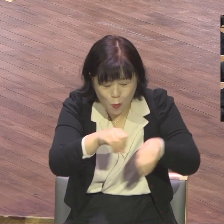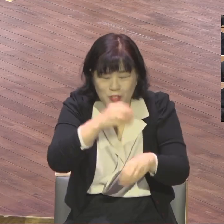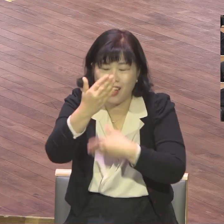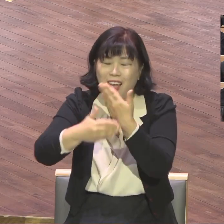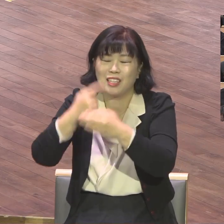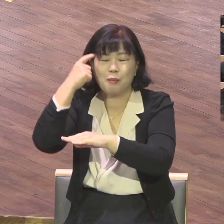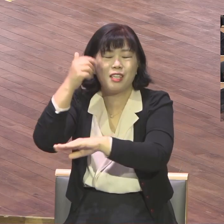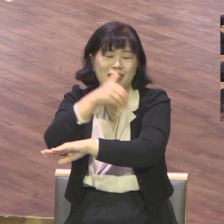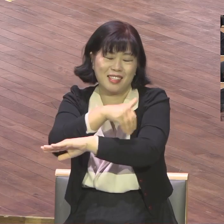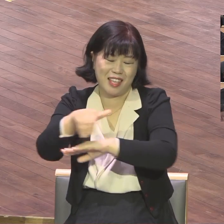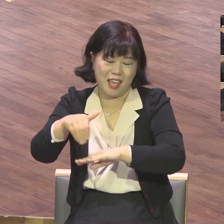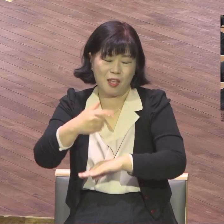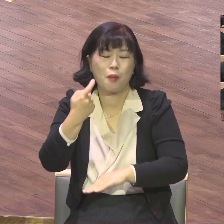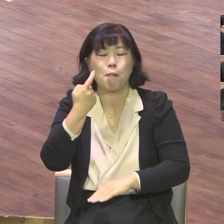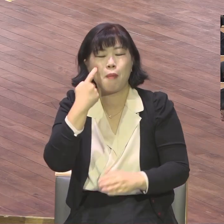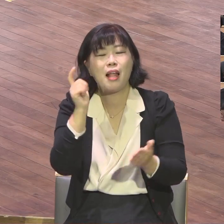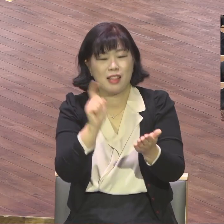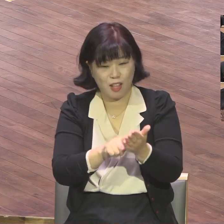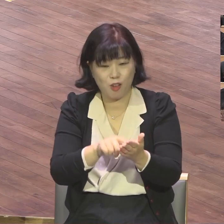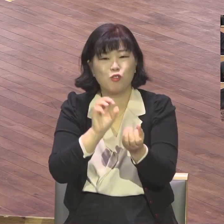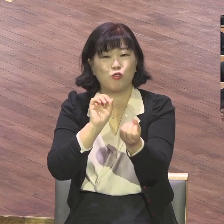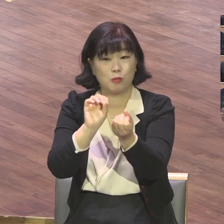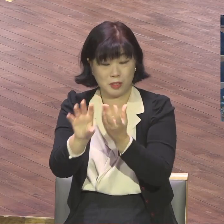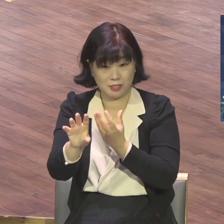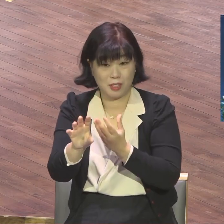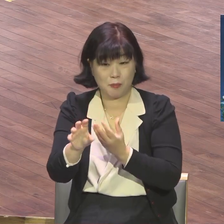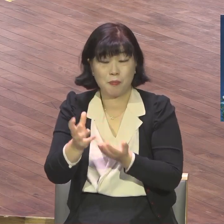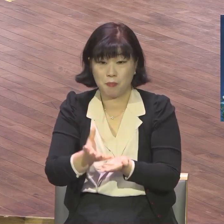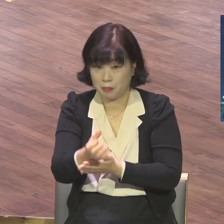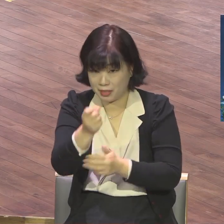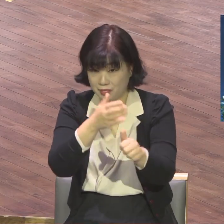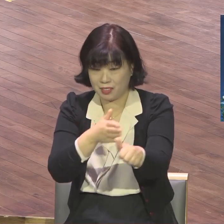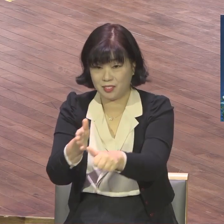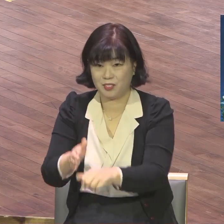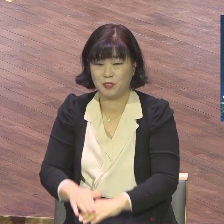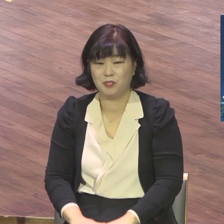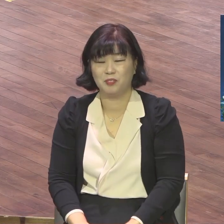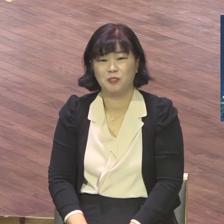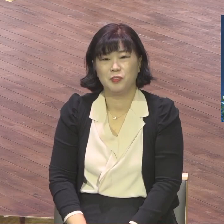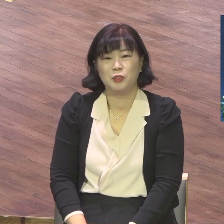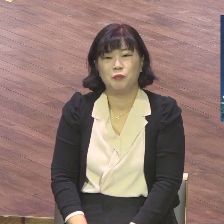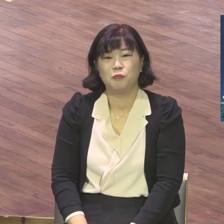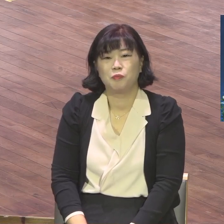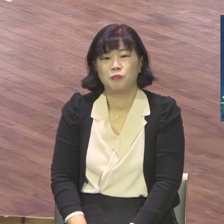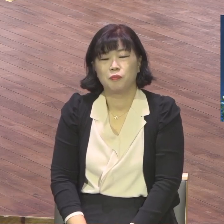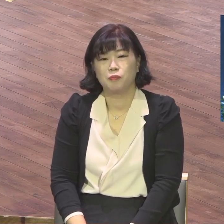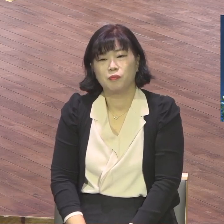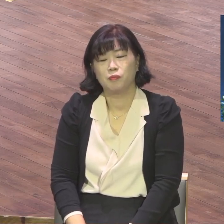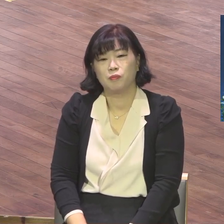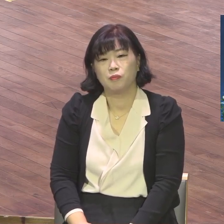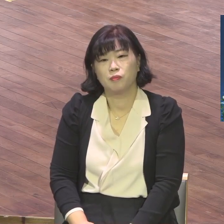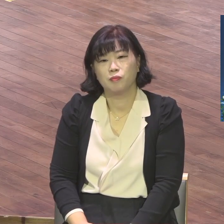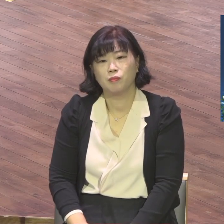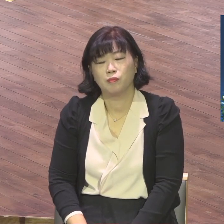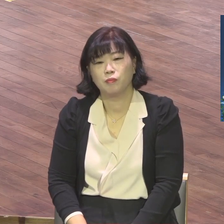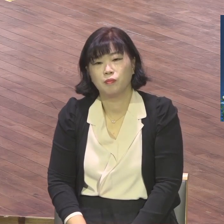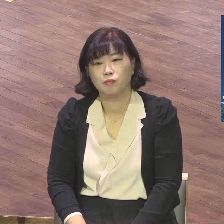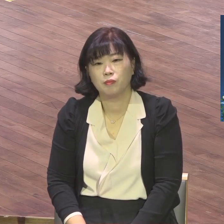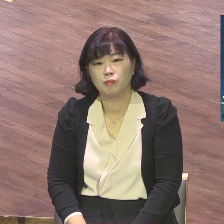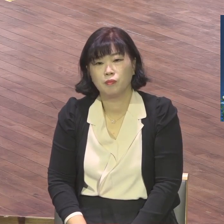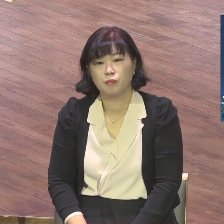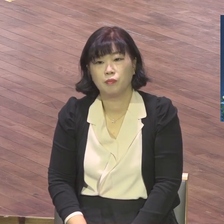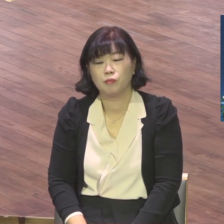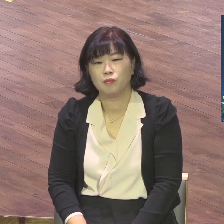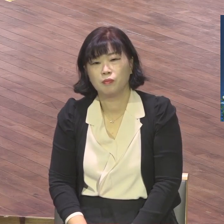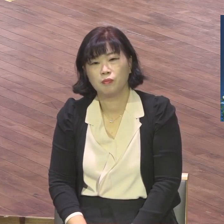그래서 하나님 계획이 뭐냐? 합력과 선을 이룬다가 뭐냐? 도대체 이 유라울러 강풍 이후에 한마디로